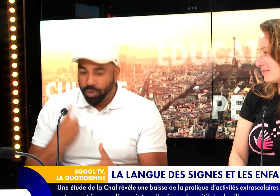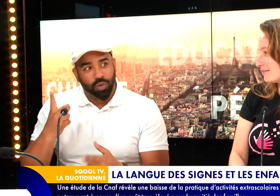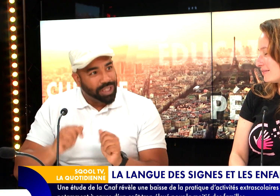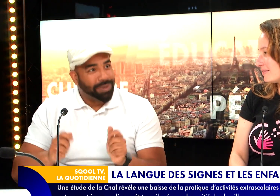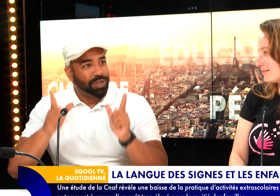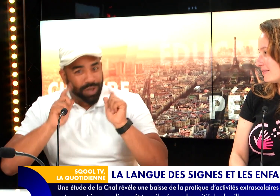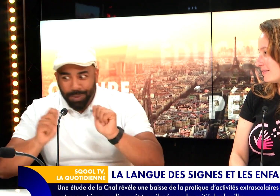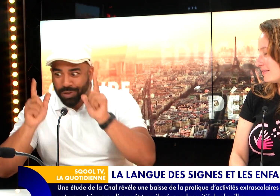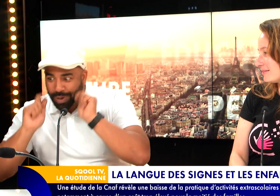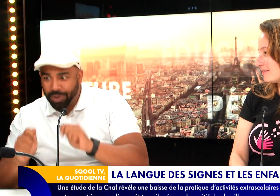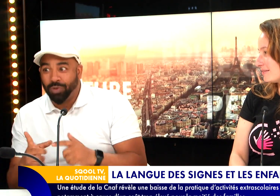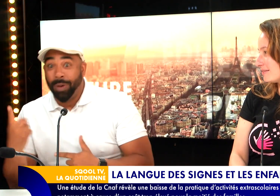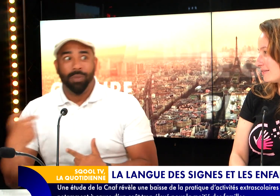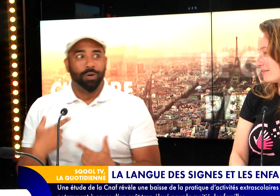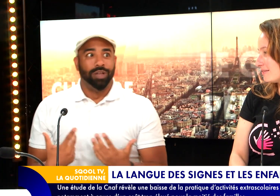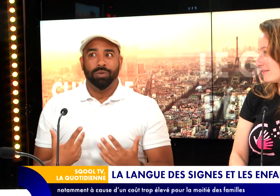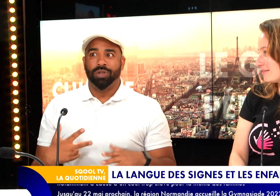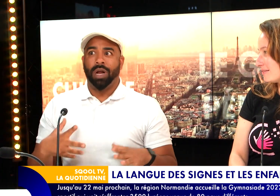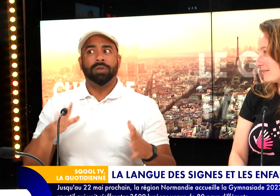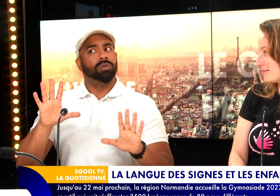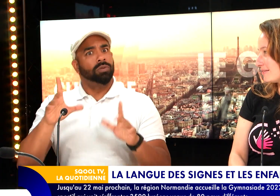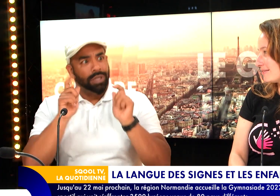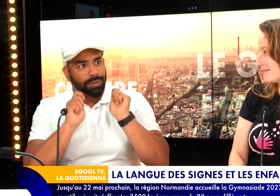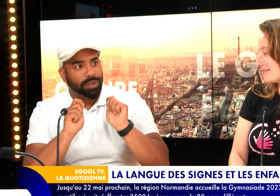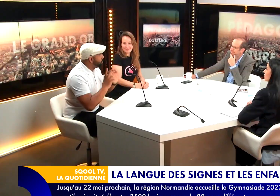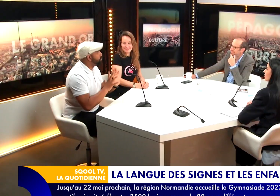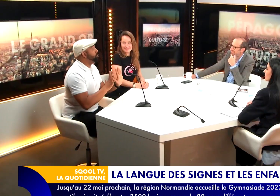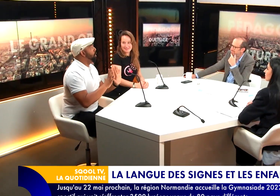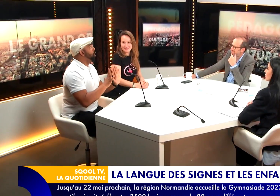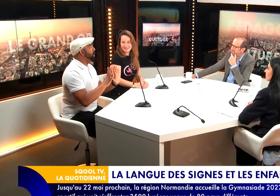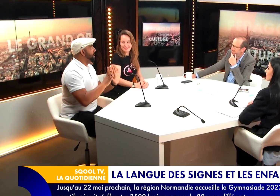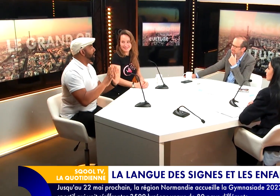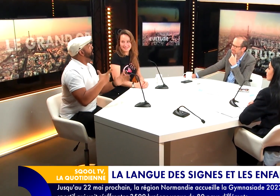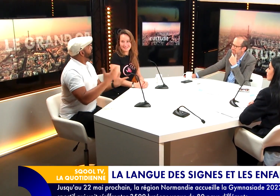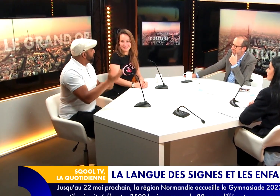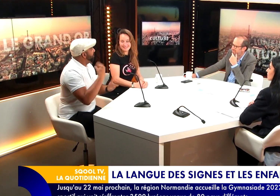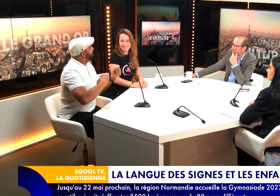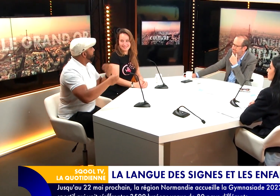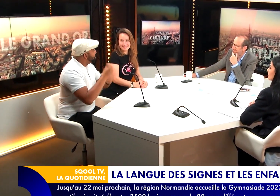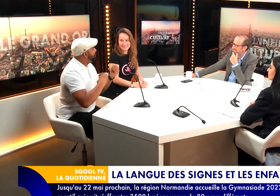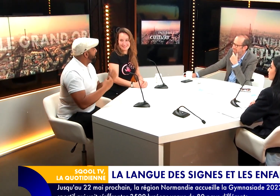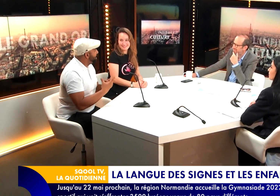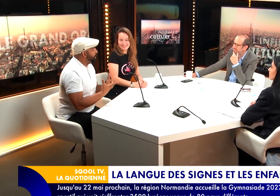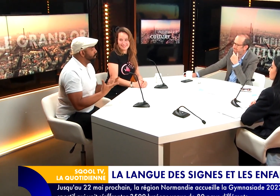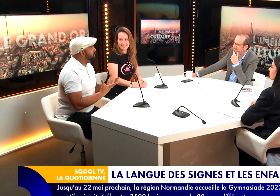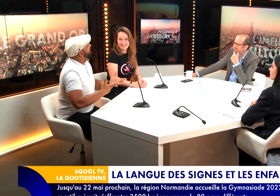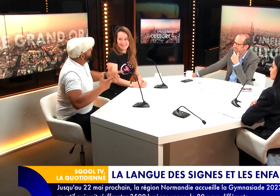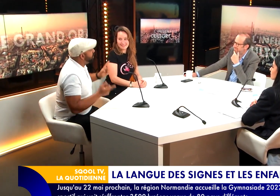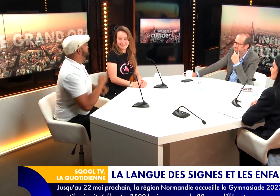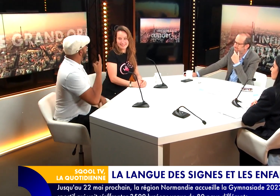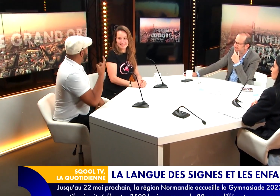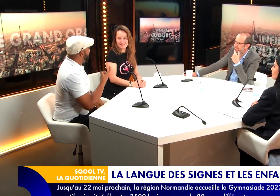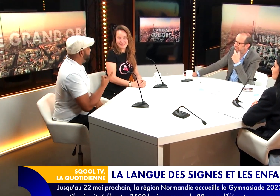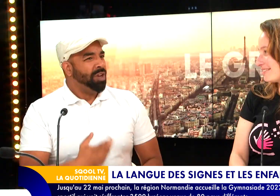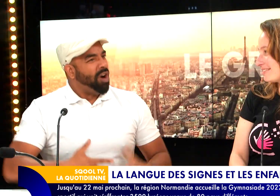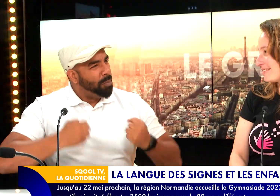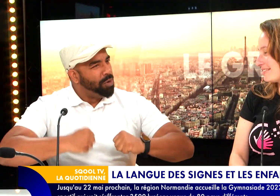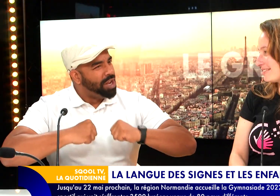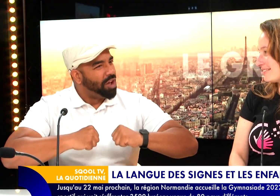attention, expression. Même moi, au début, j'étais attention, expression, je suis OK. Donc, à force de recevoir ça, on va faire une chanson un peu